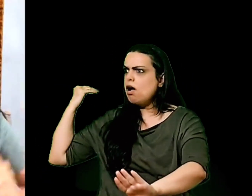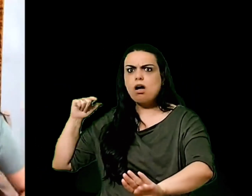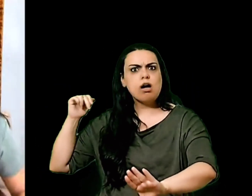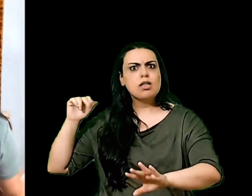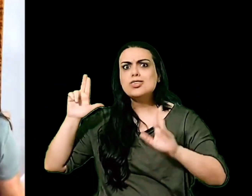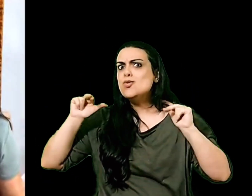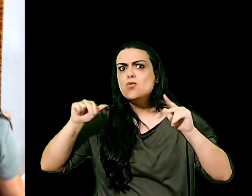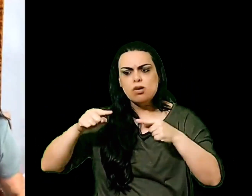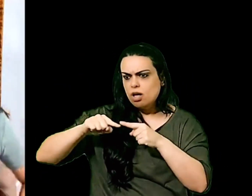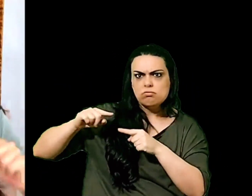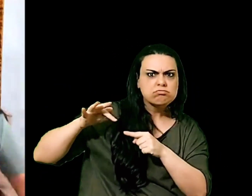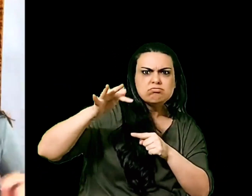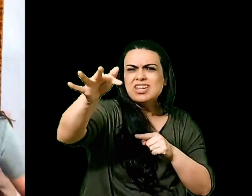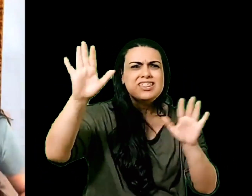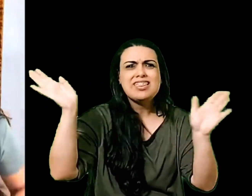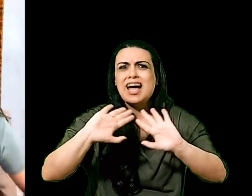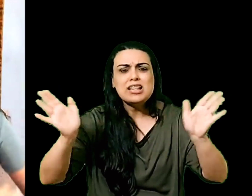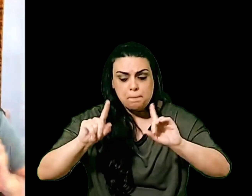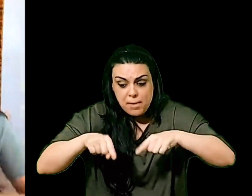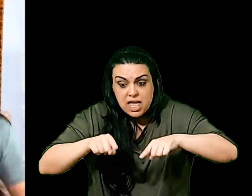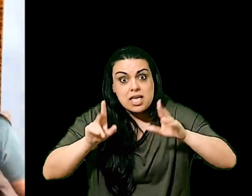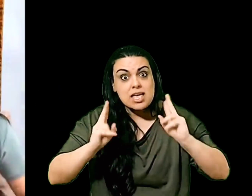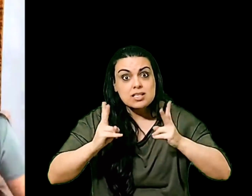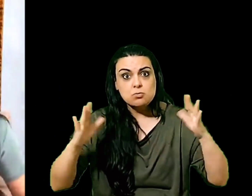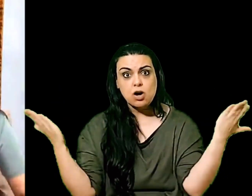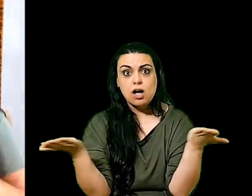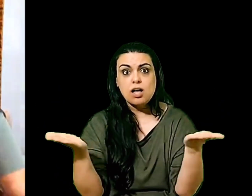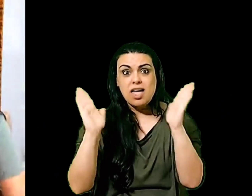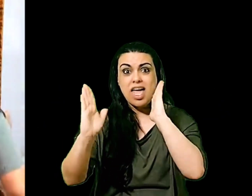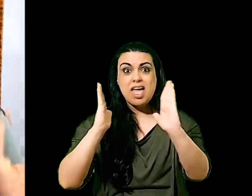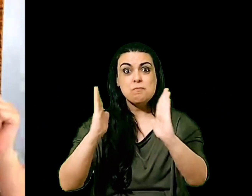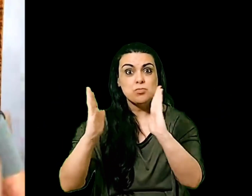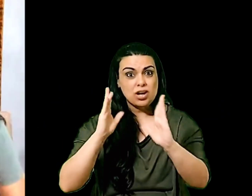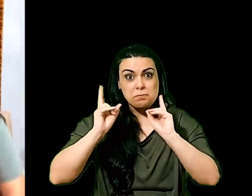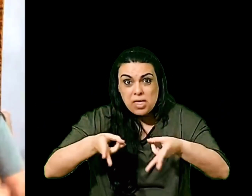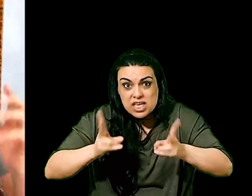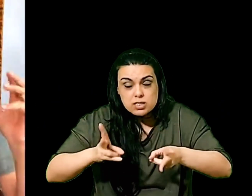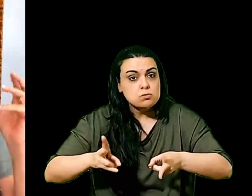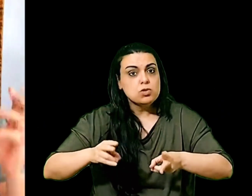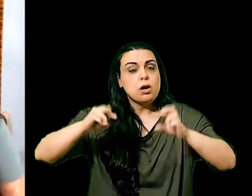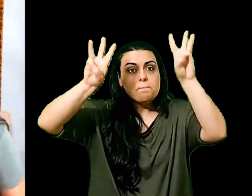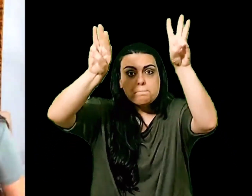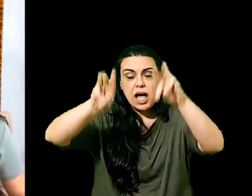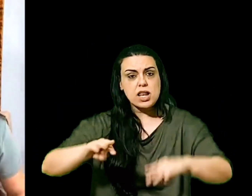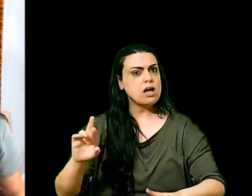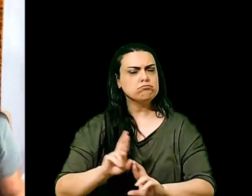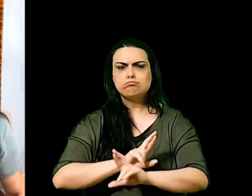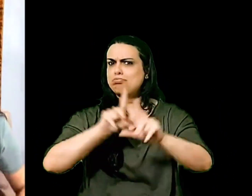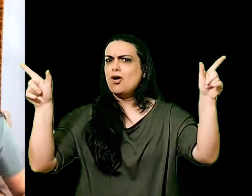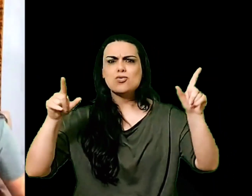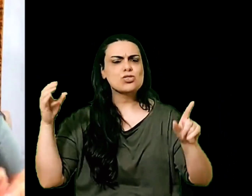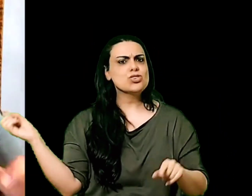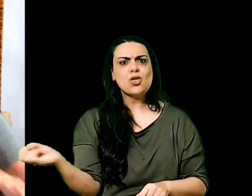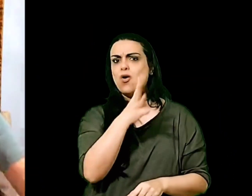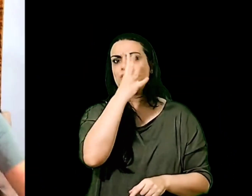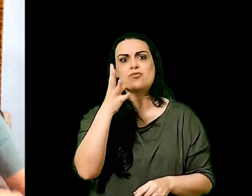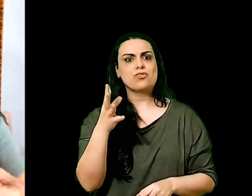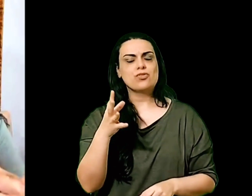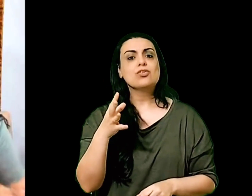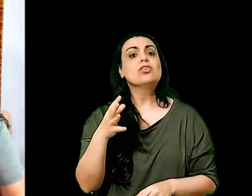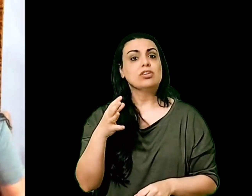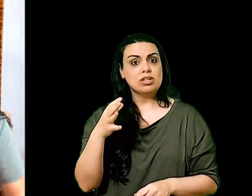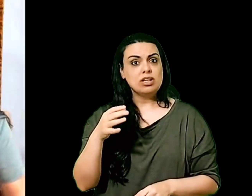mais repetiu depois. E nem vai repetir, Camille, nem vai repetir. Aquele maná, daquele jeito, não. Tanto é que